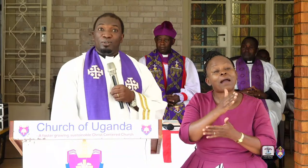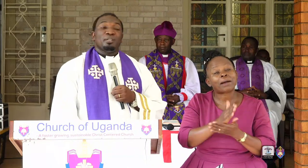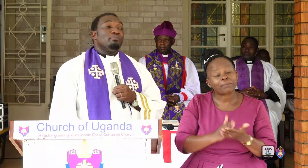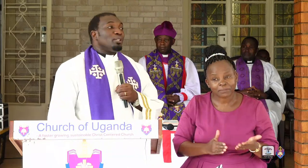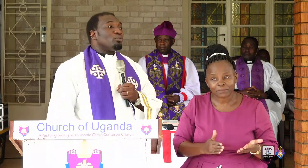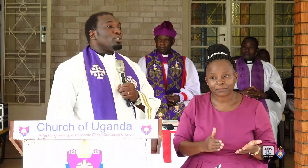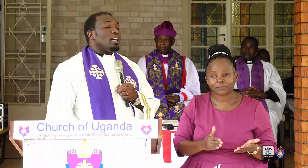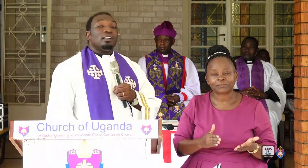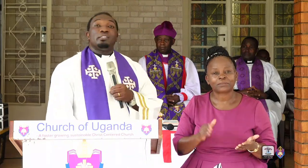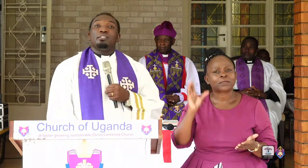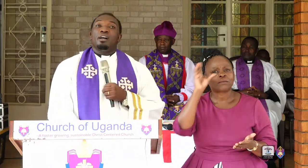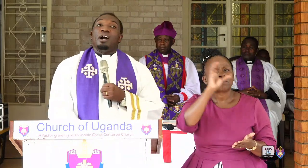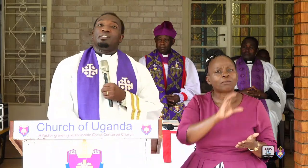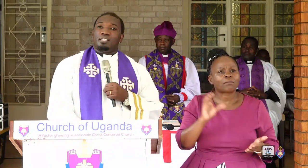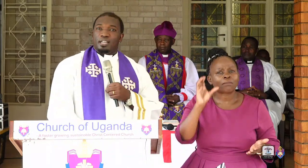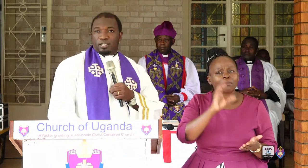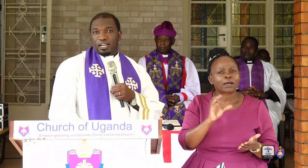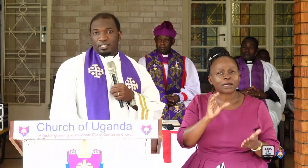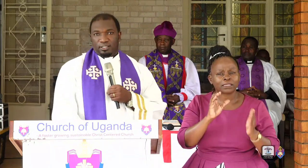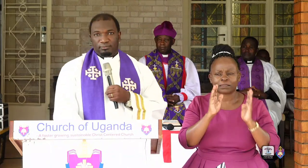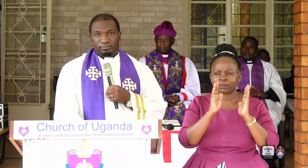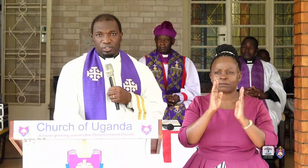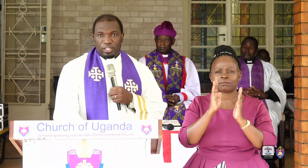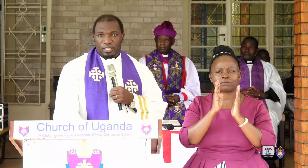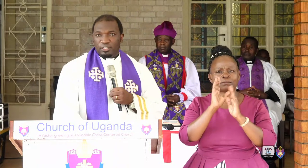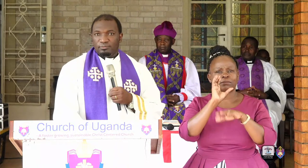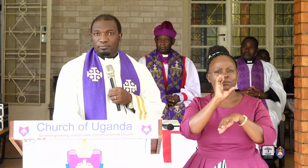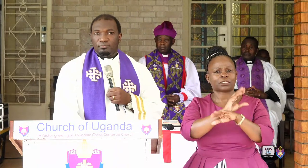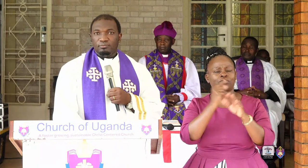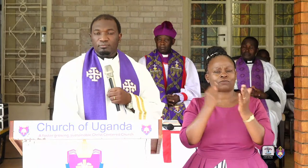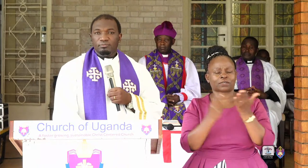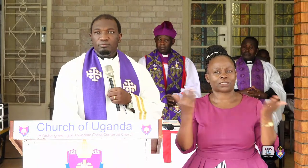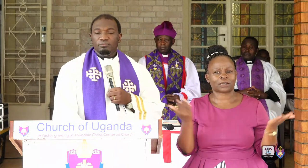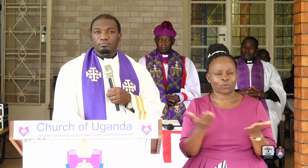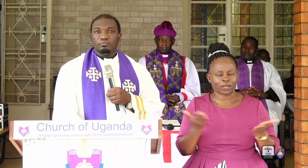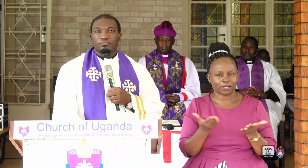abamu banoonya Anglican Church gyeri.